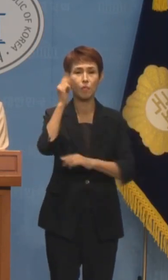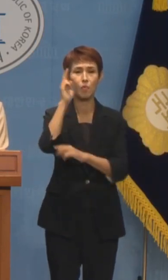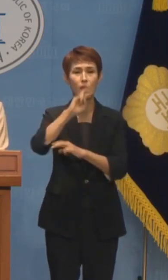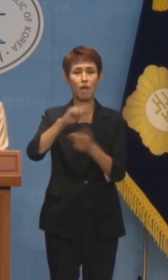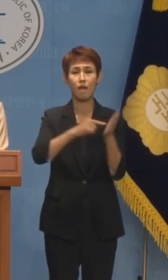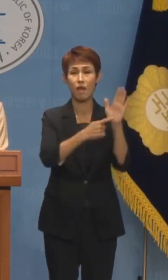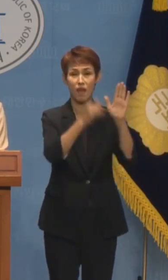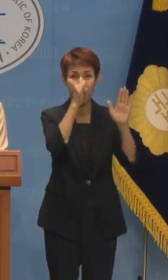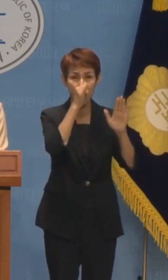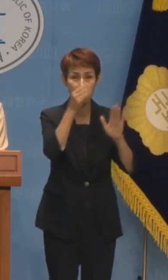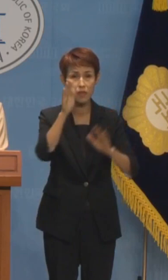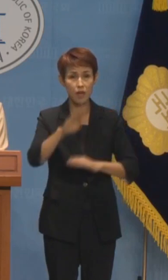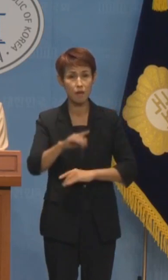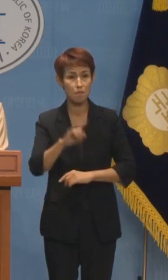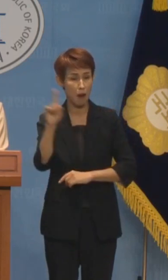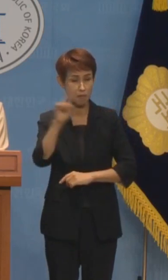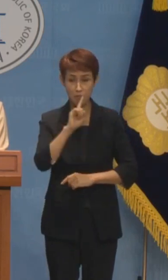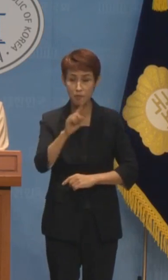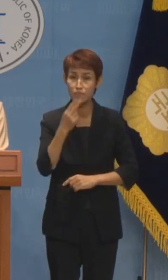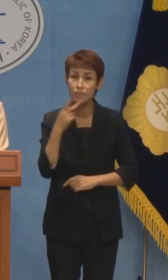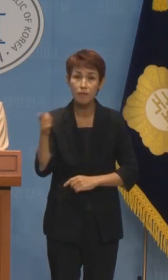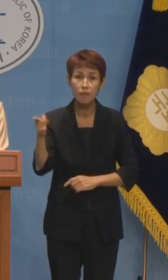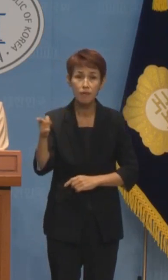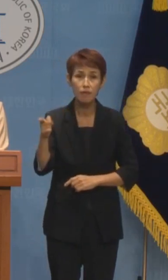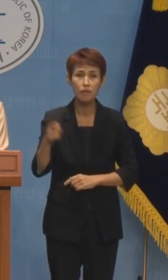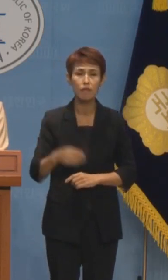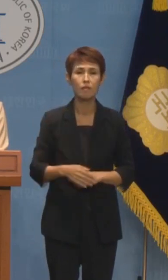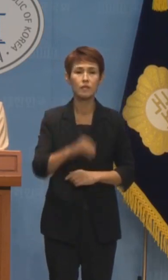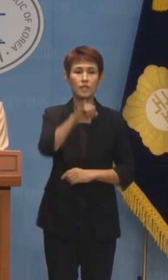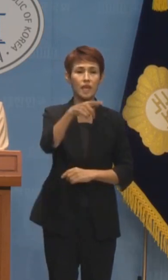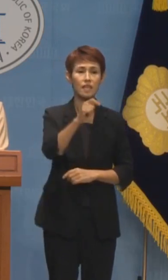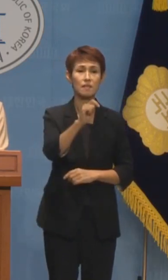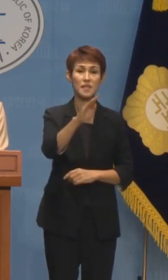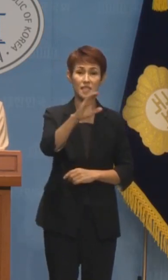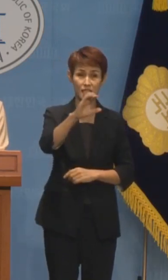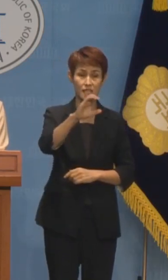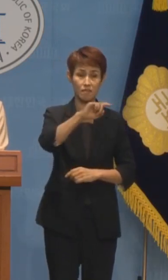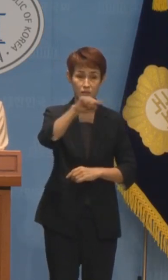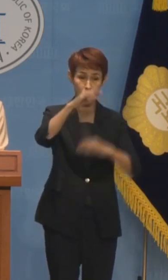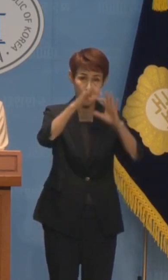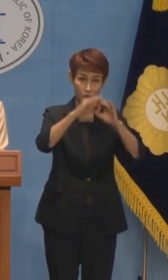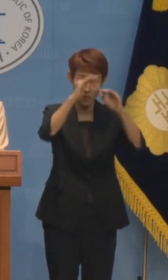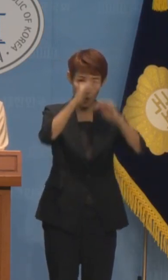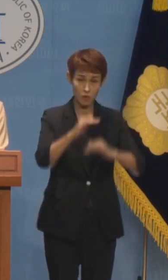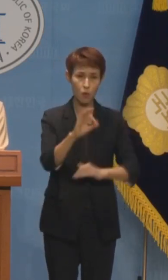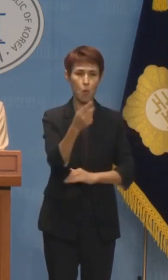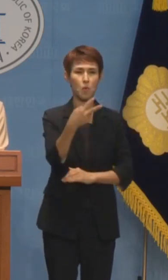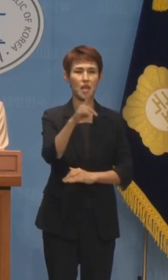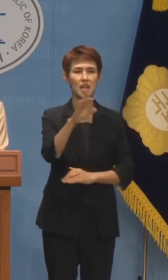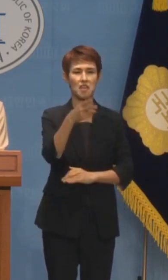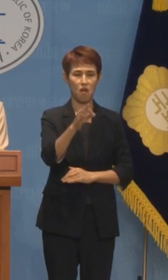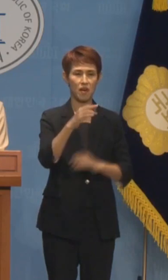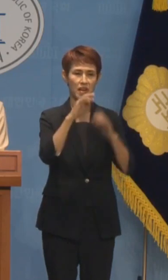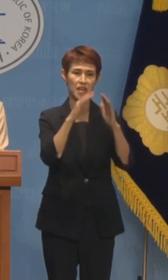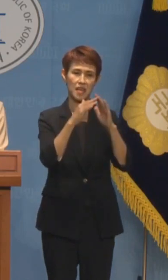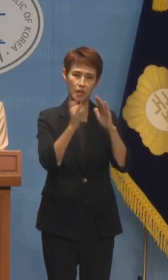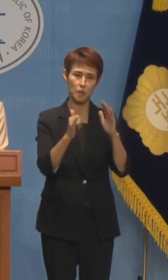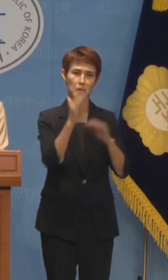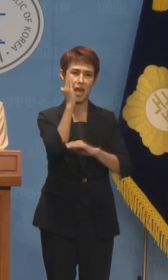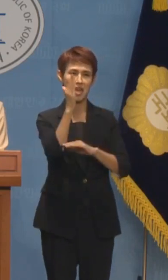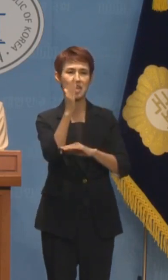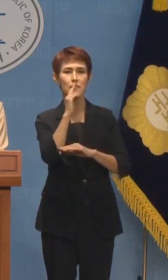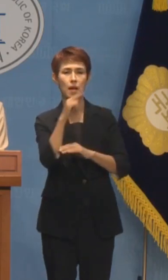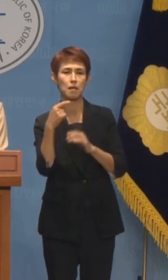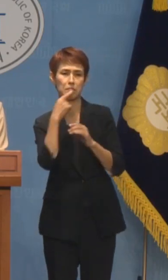국민의 힘에 미디어 특위는 JTBC 관한 다른 논평에서는 대형 앵커의 개인사를 들먹이며 조폭